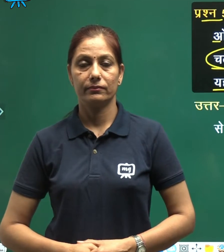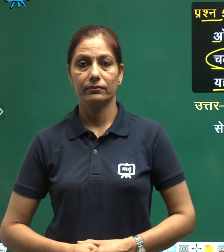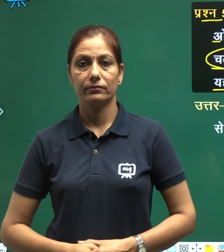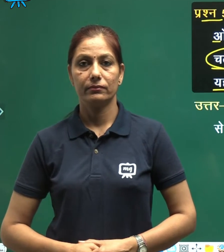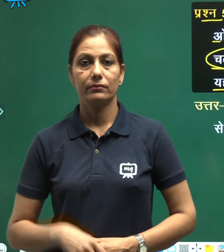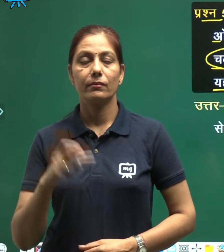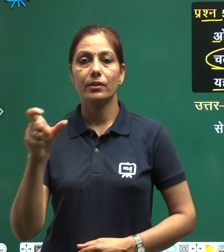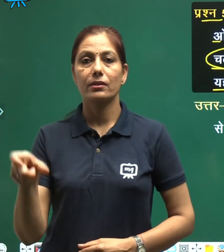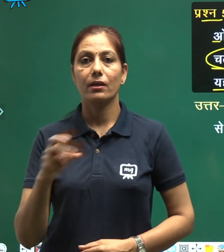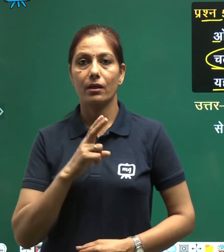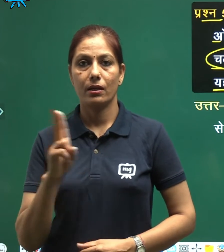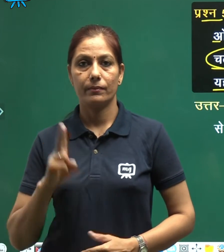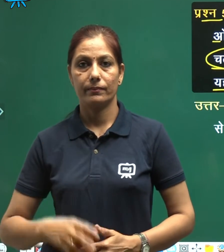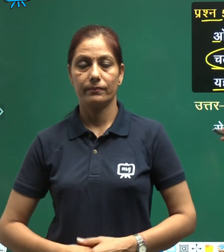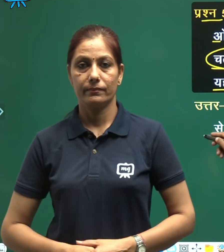मुंशी वंशीधर से